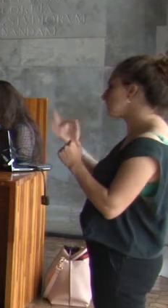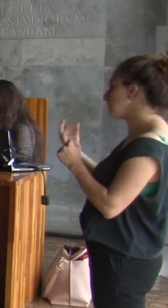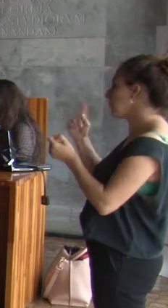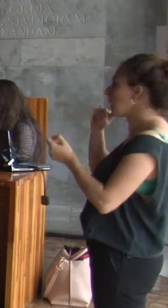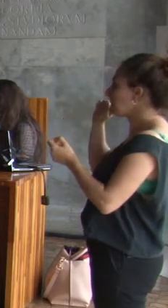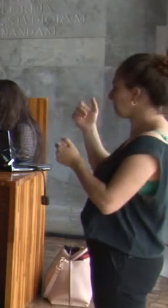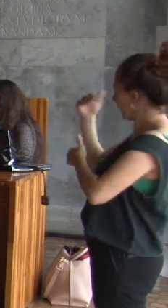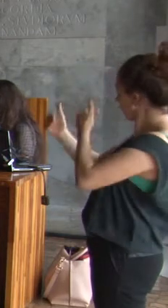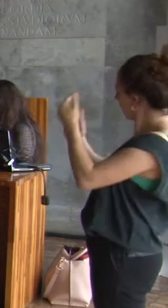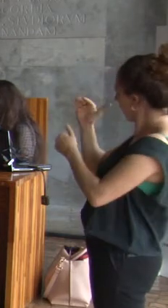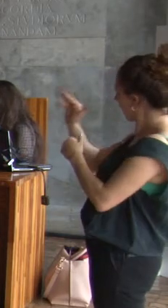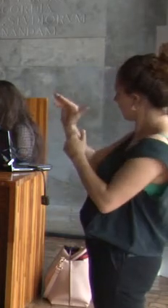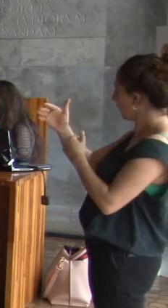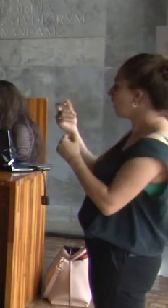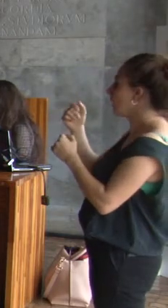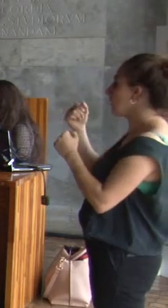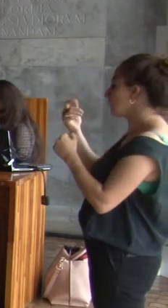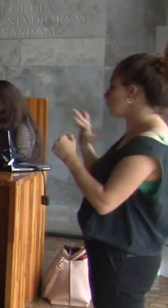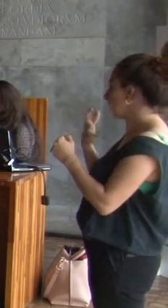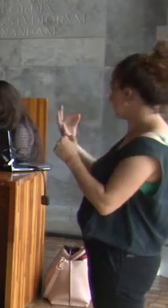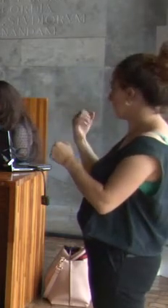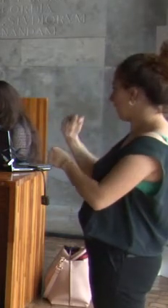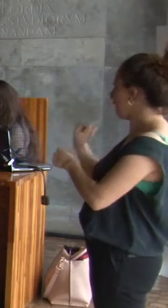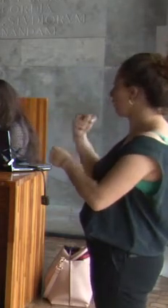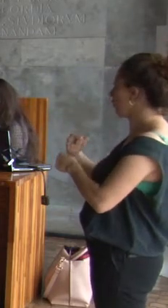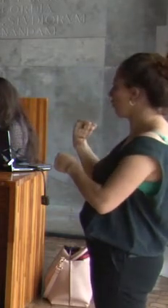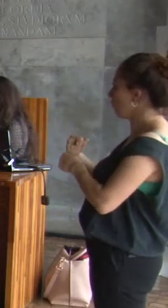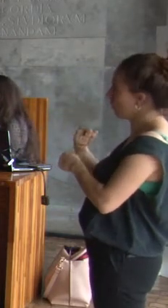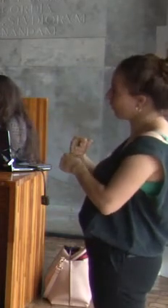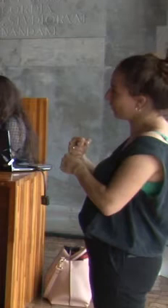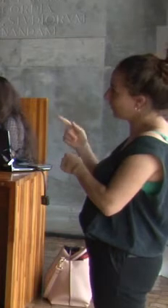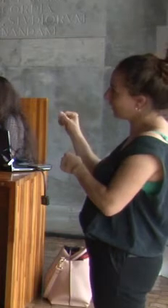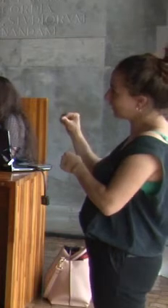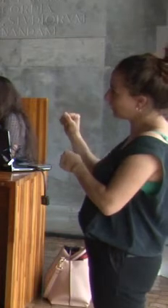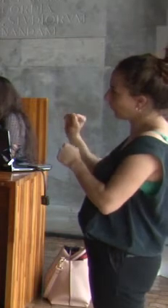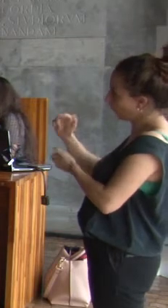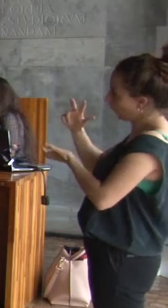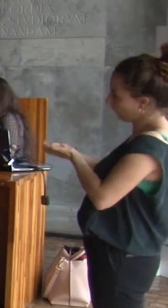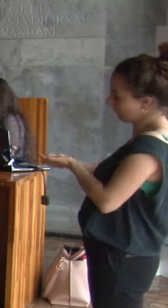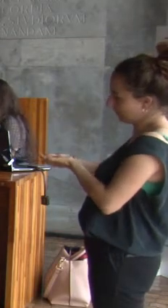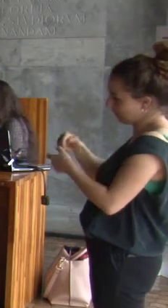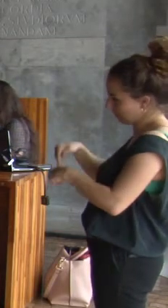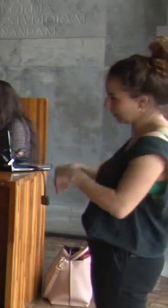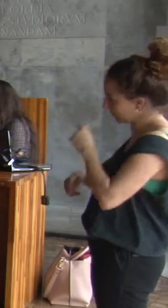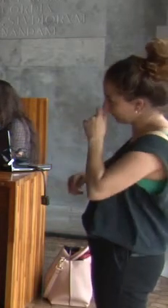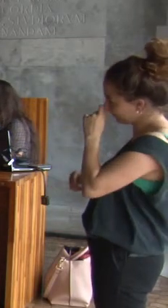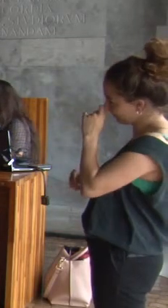c'è comunque sempre da lavorare, ma magari questo ce lo confermerà anche Simone.